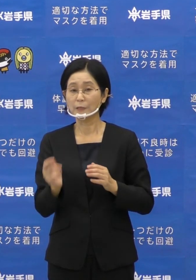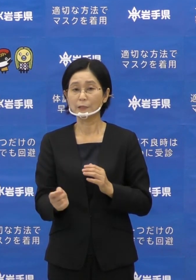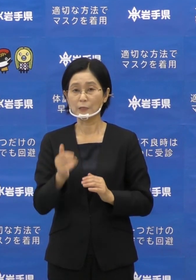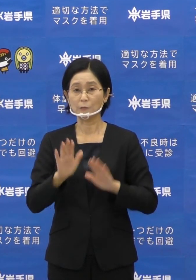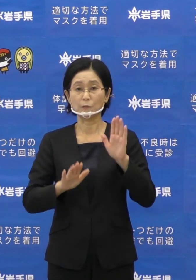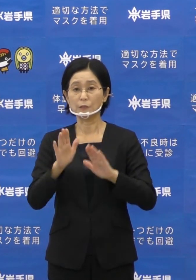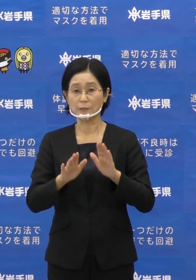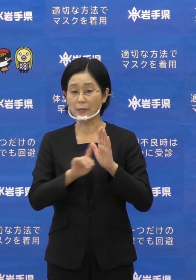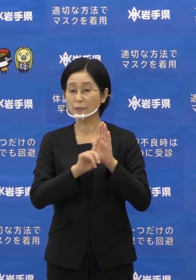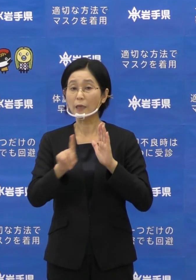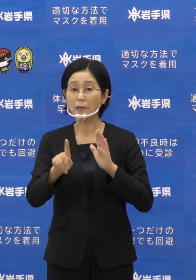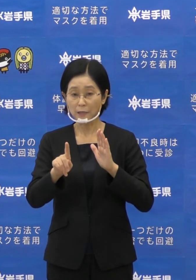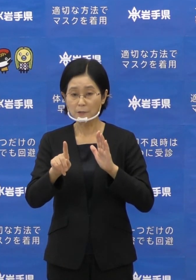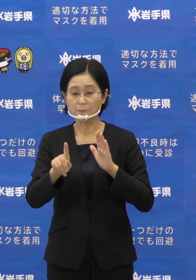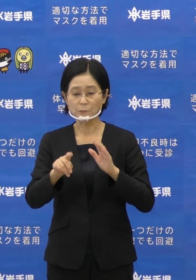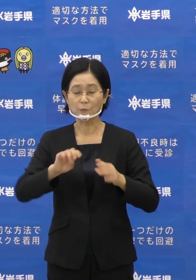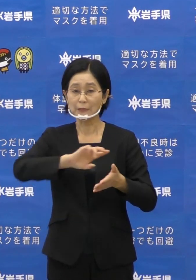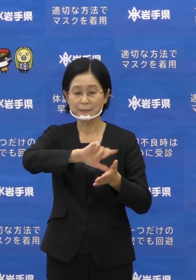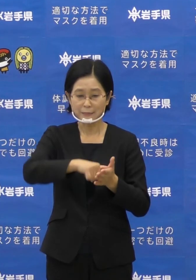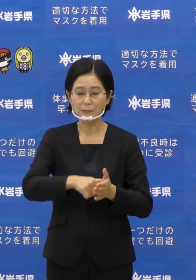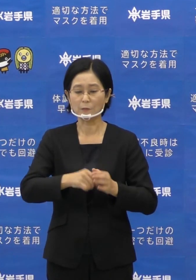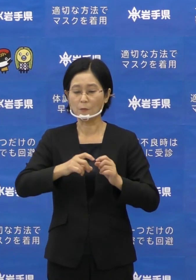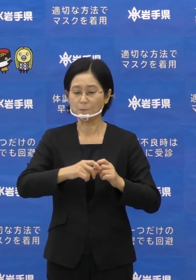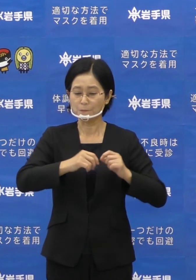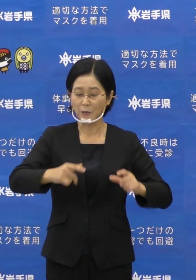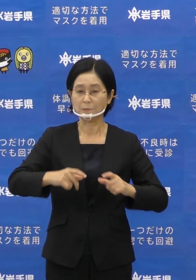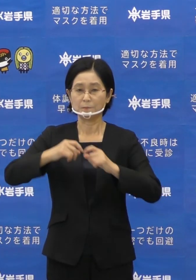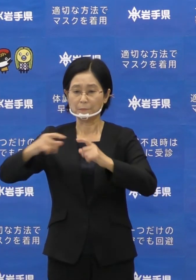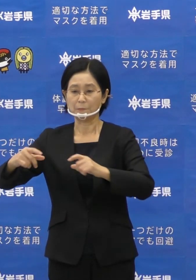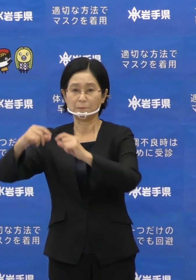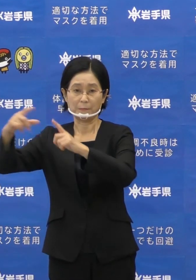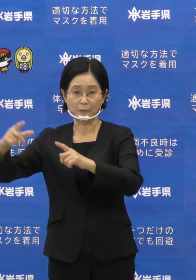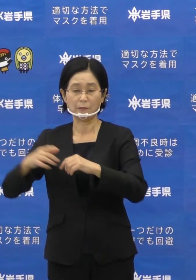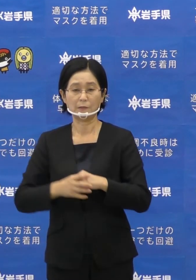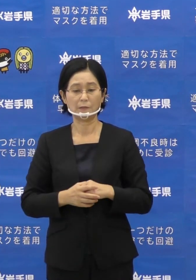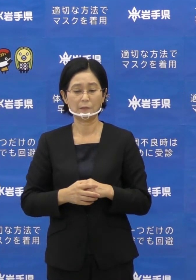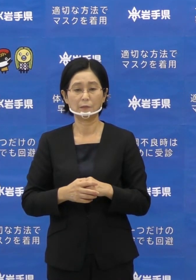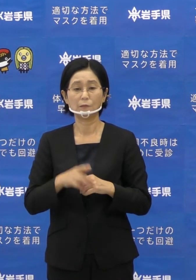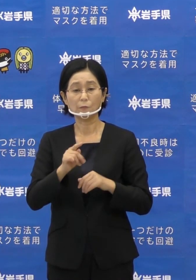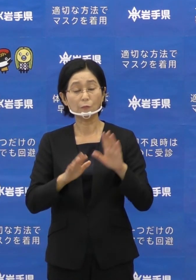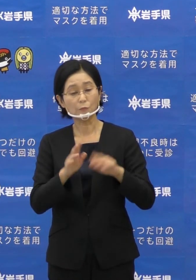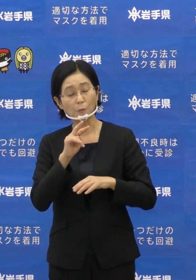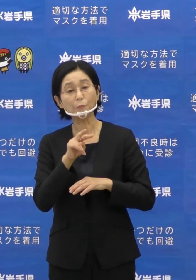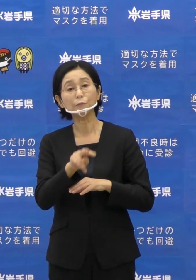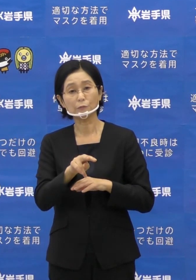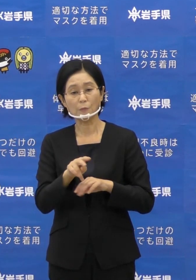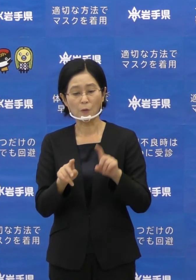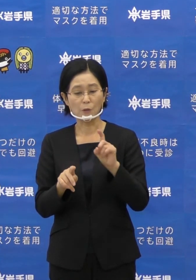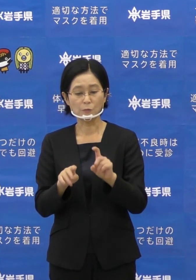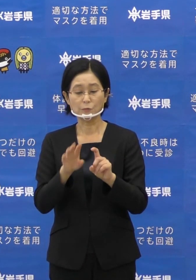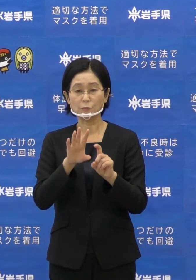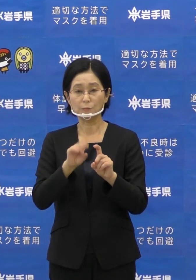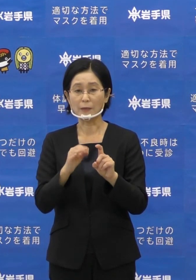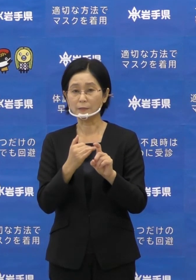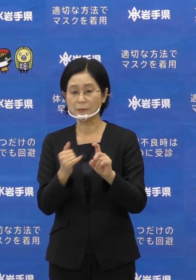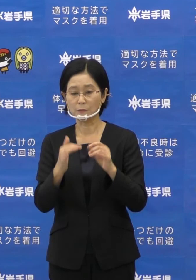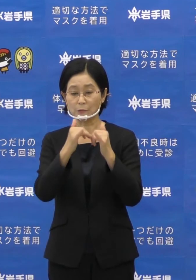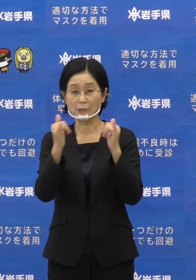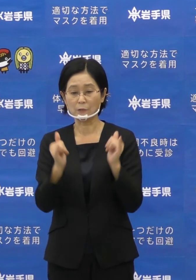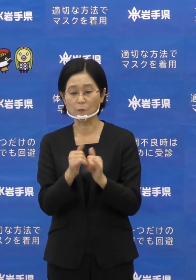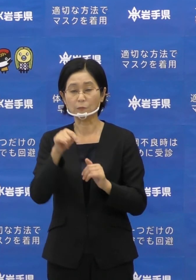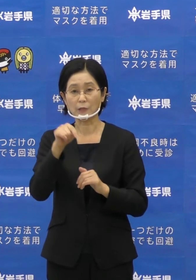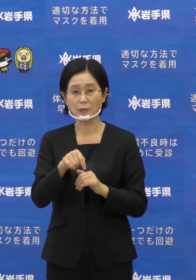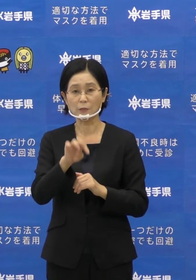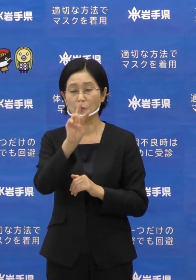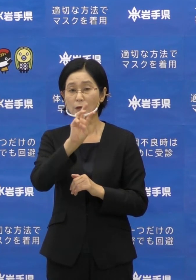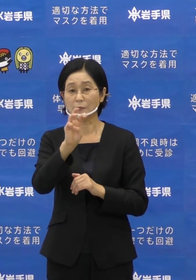急事態宣言等の対象拡大は、 10万人あたり30人以上のところを対象